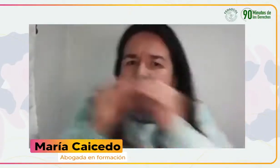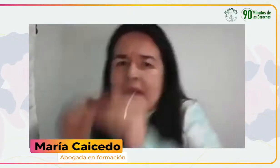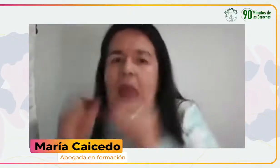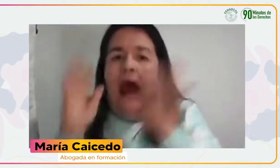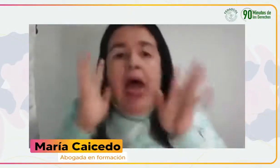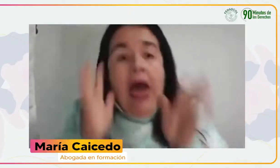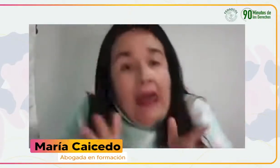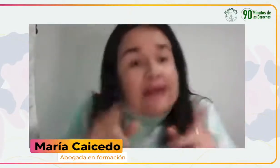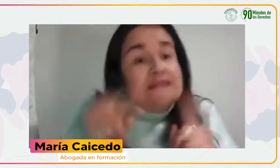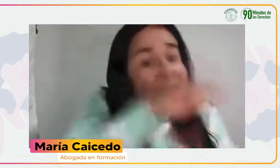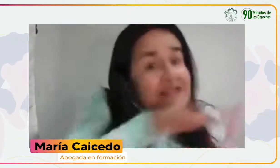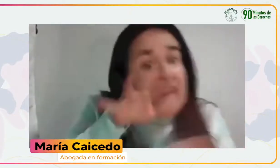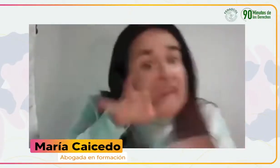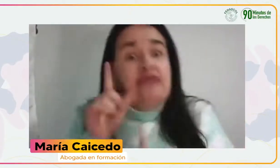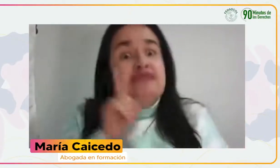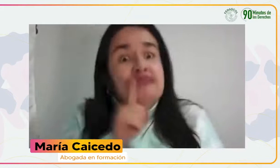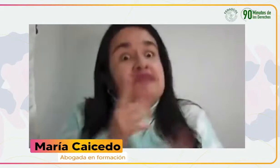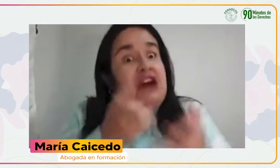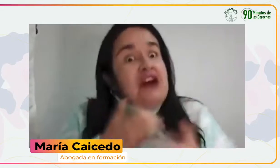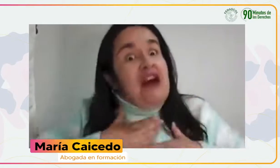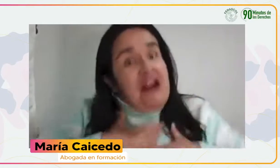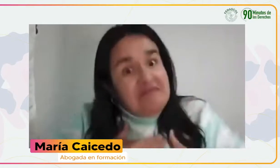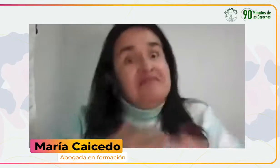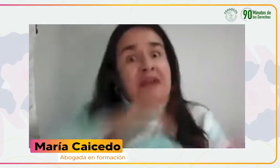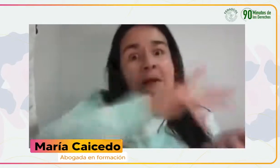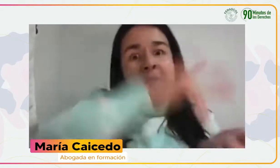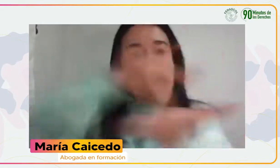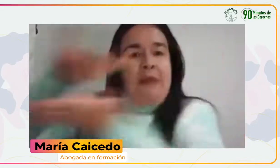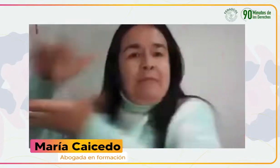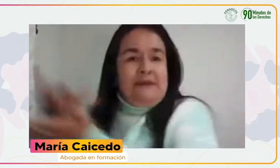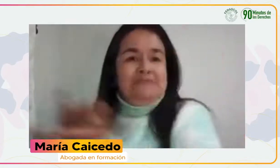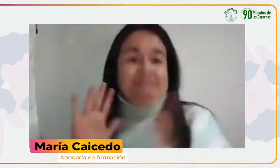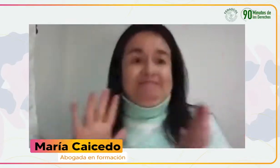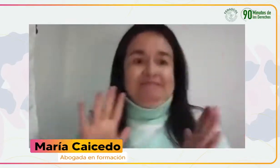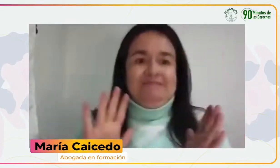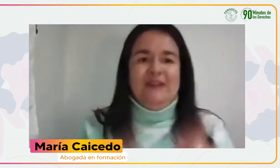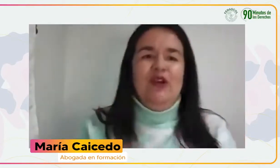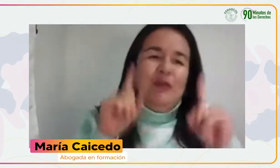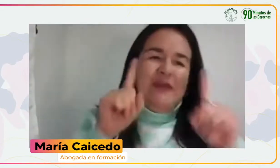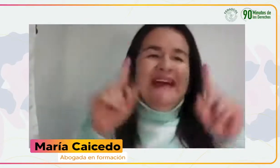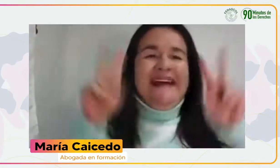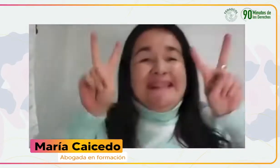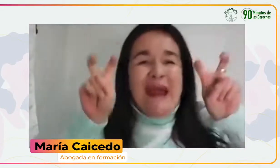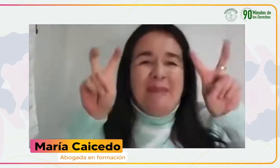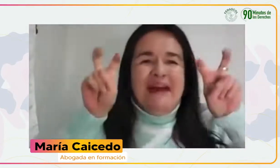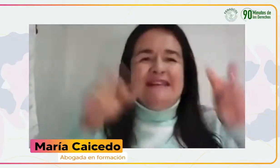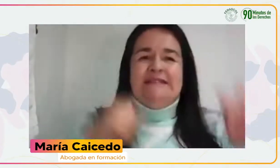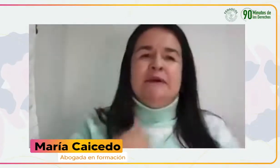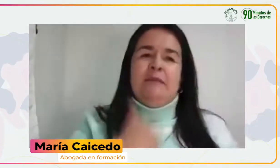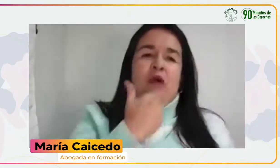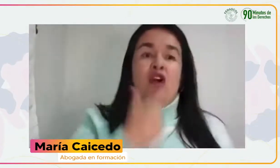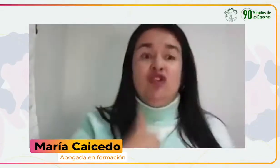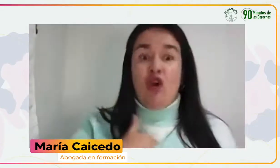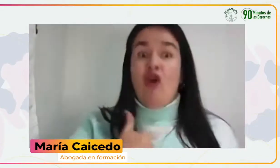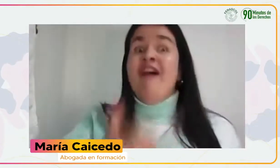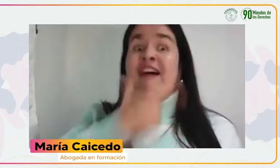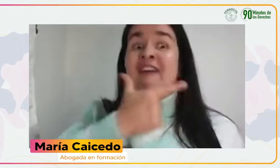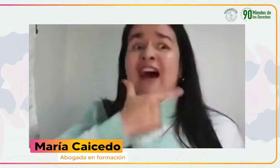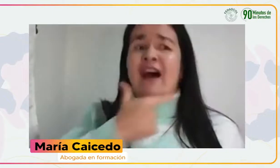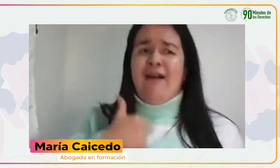hace referencia este movimiento. Porque a algunas mujeres sí les gustaría participar y es importante aclararlo, porque